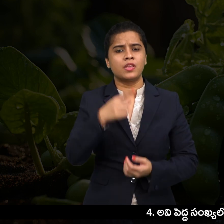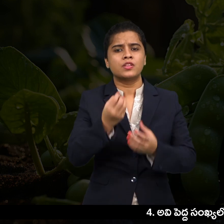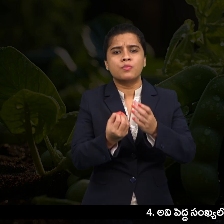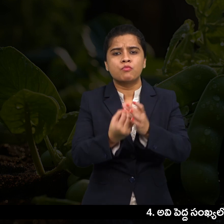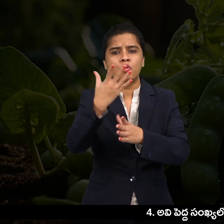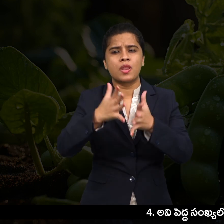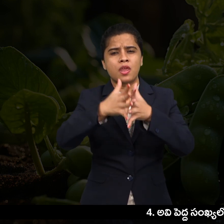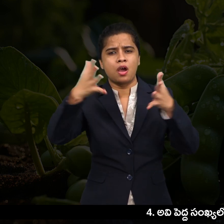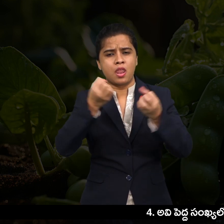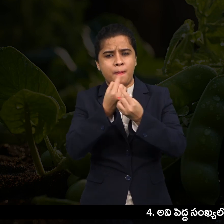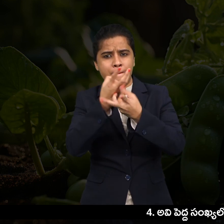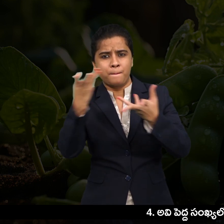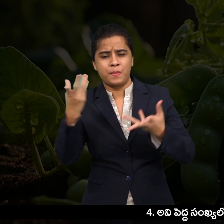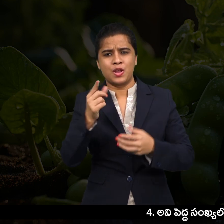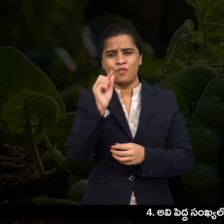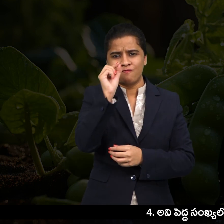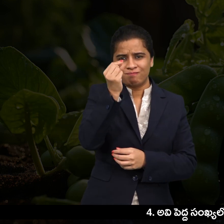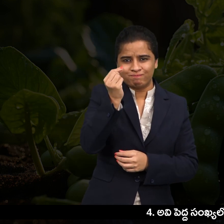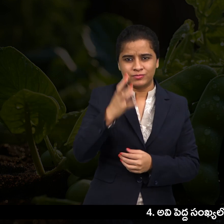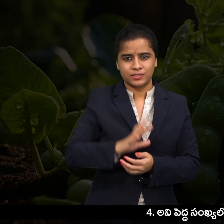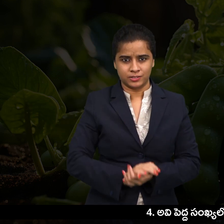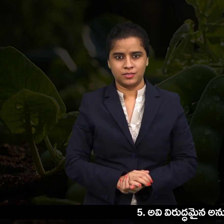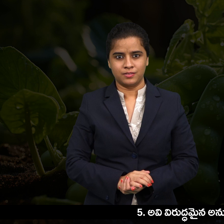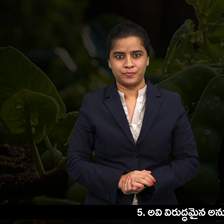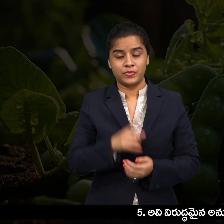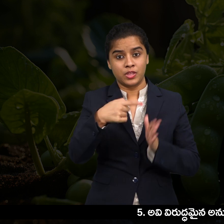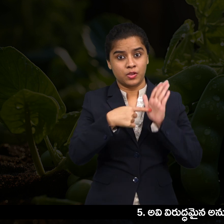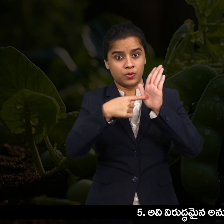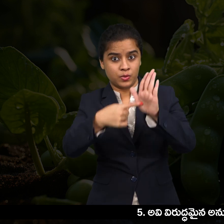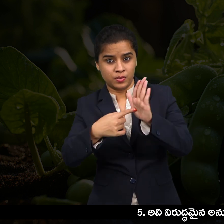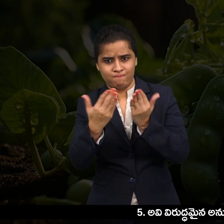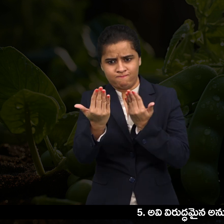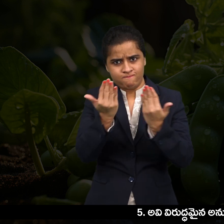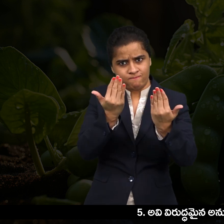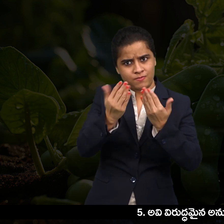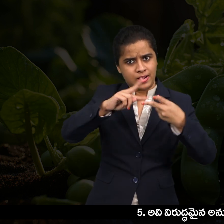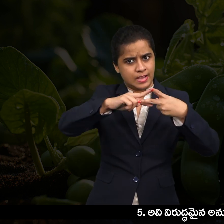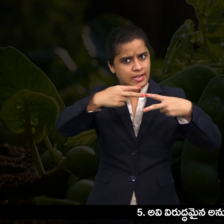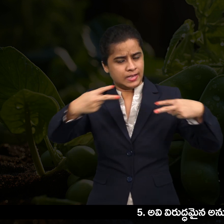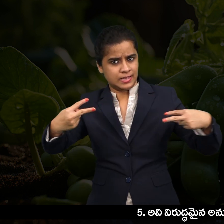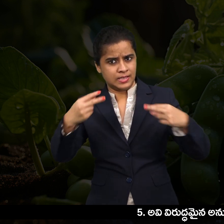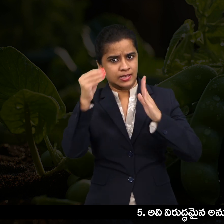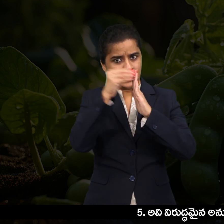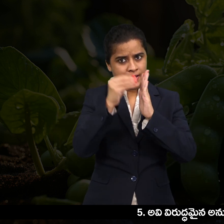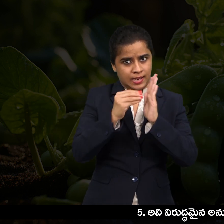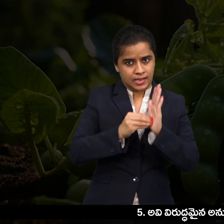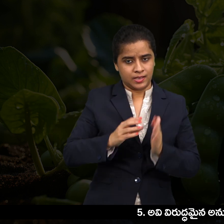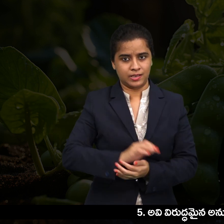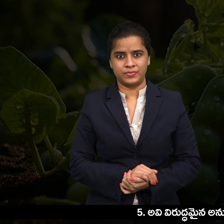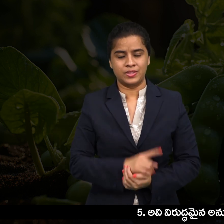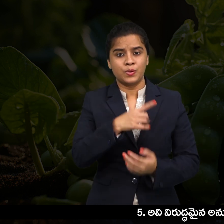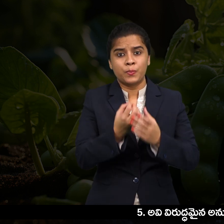4. అవి పెద్ద సంఖ్యలో విత్తనాలను ఉత్పత్తి చేస్తాయి. 5. అవి విరుద్ధమైన ఆనువంశిక